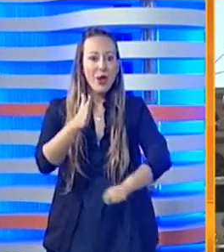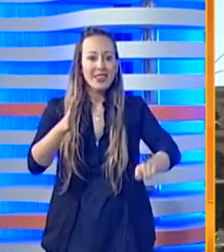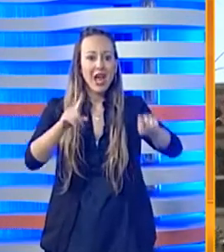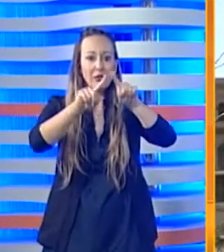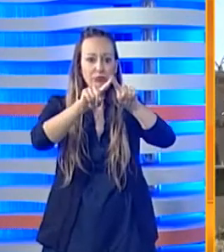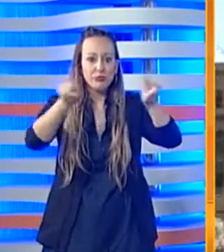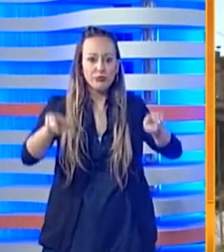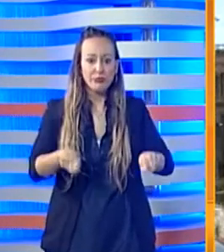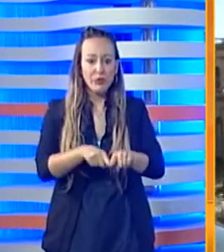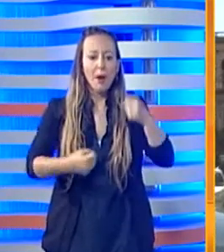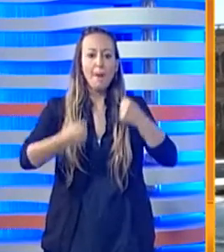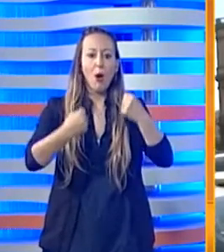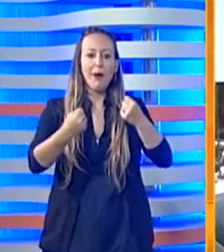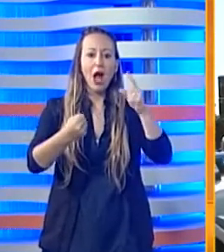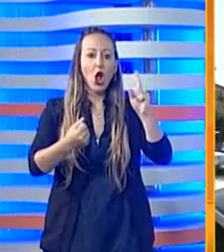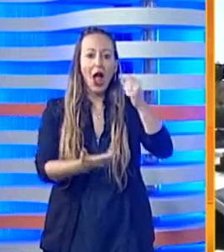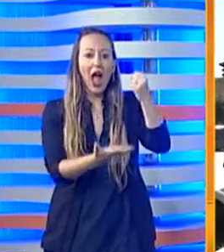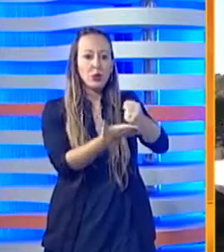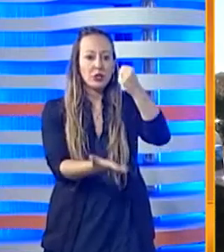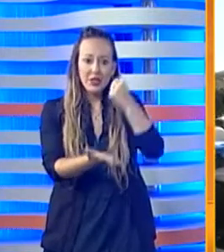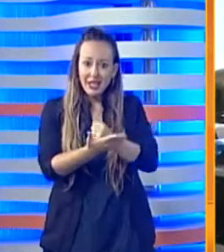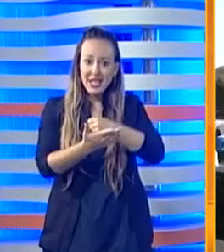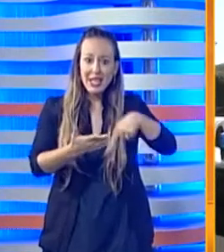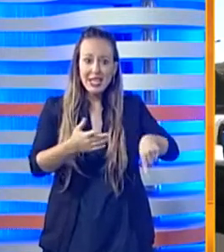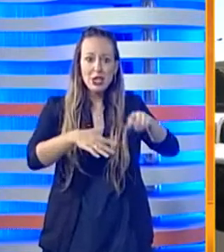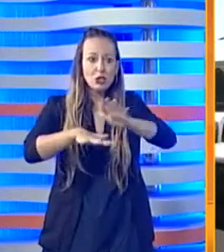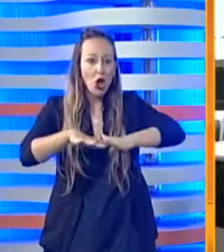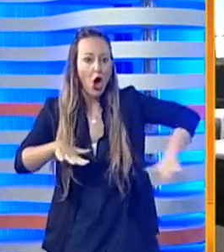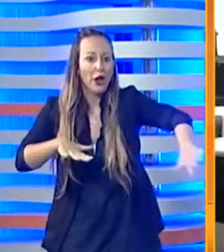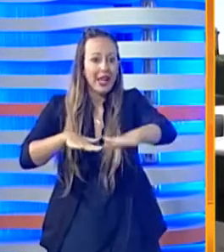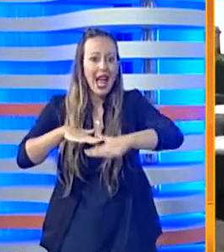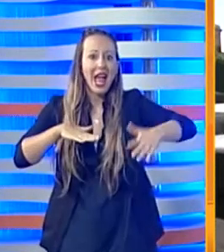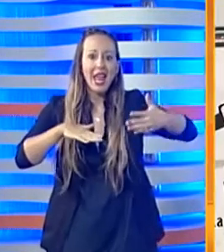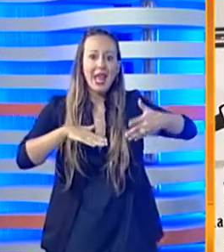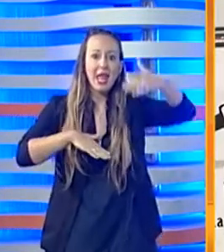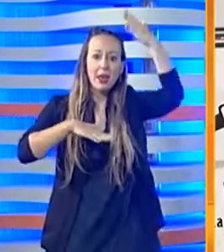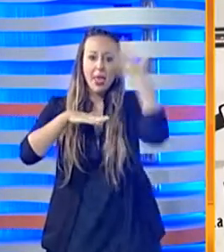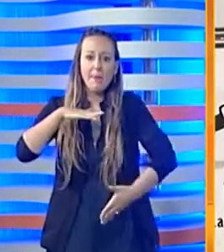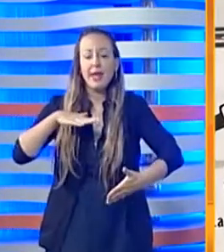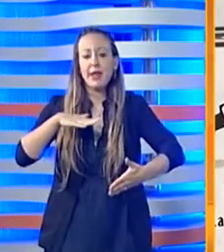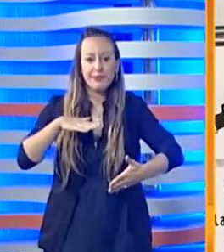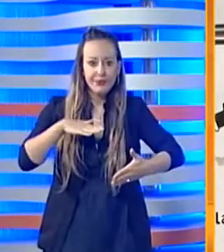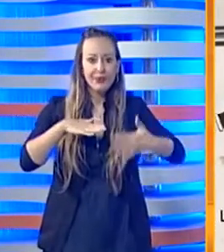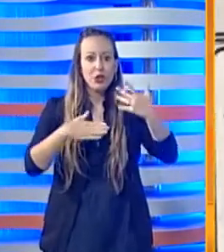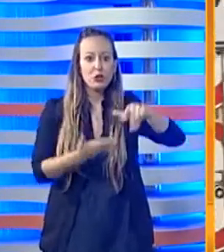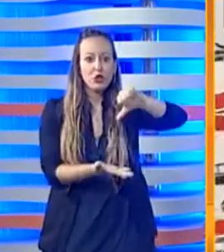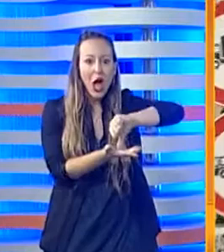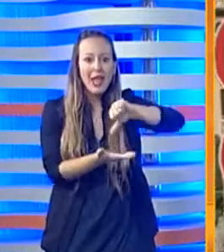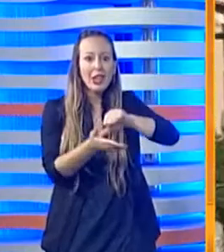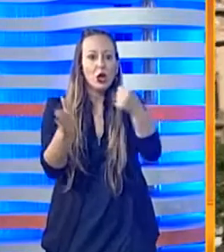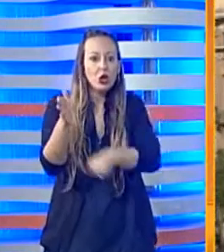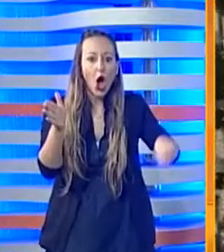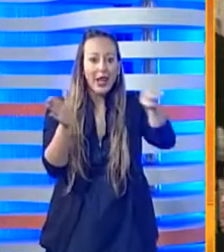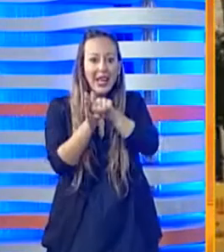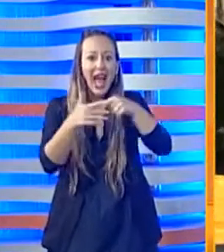Da oggi, via alle multe elettroniche per gli automobilisti non autorizzati che